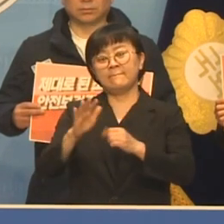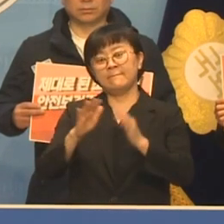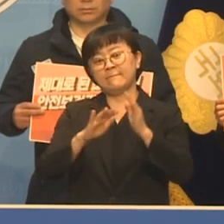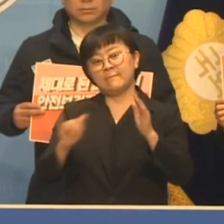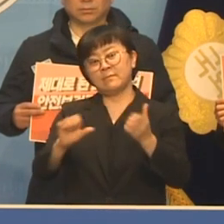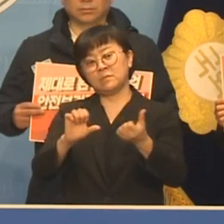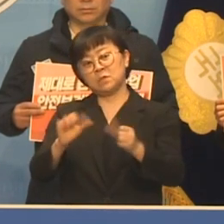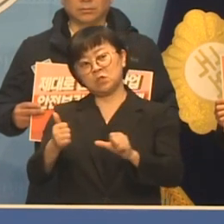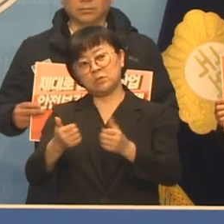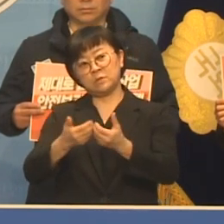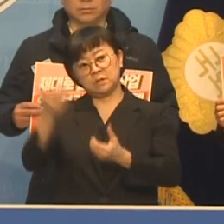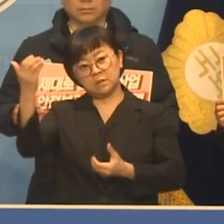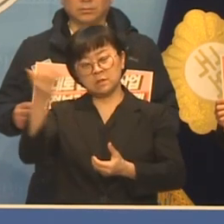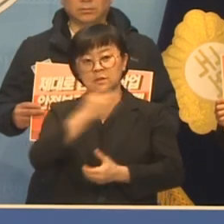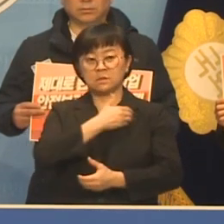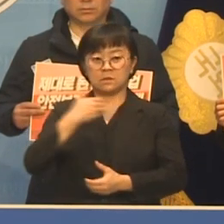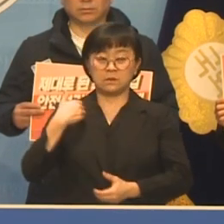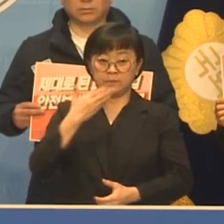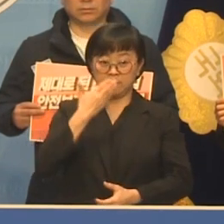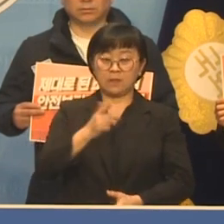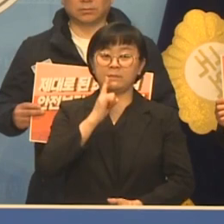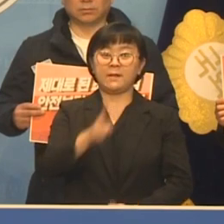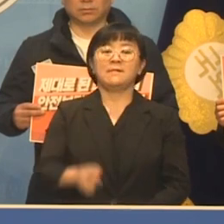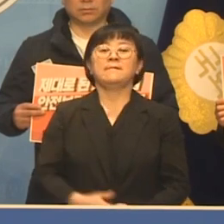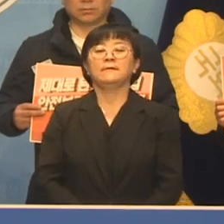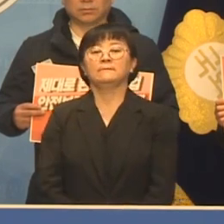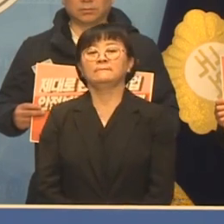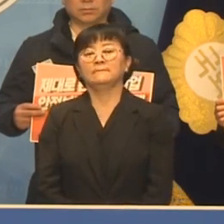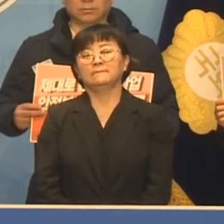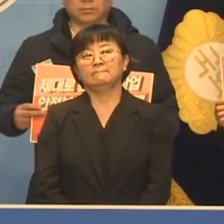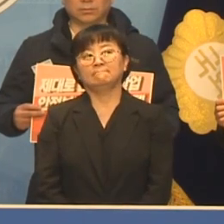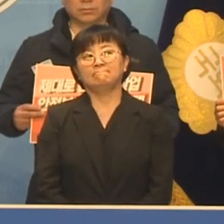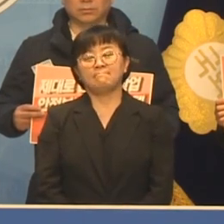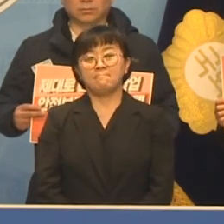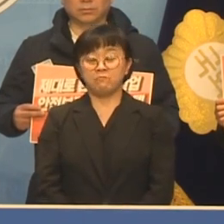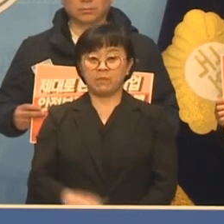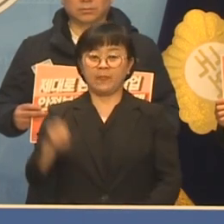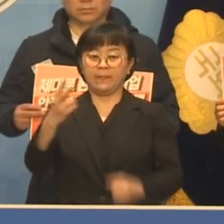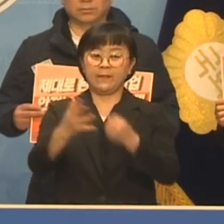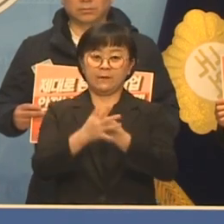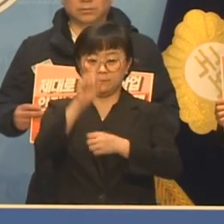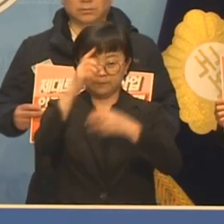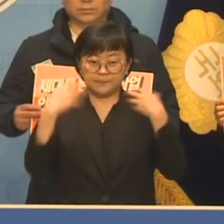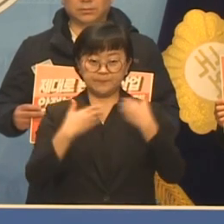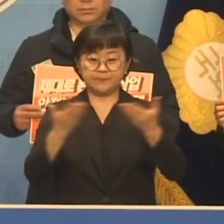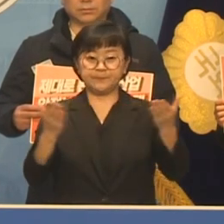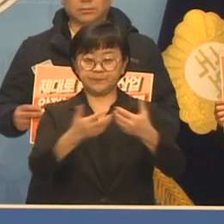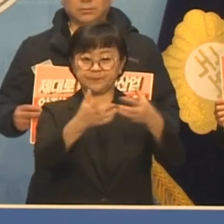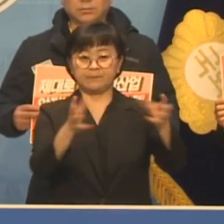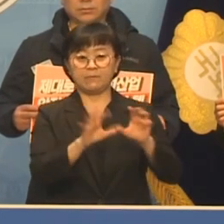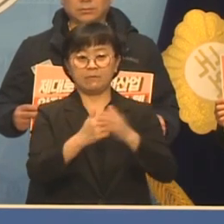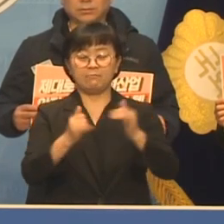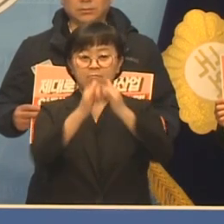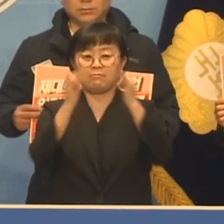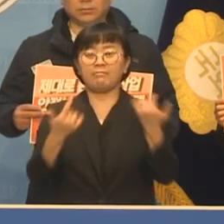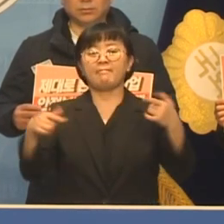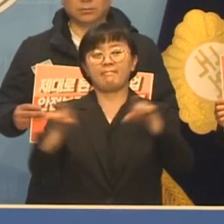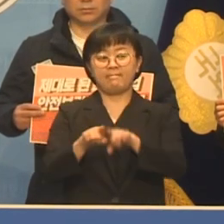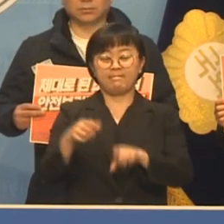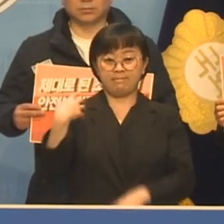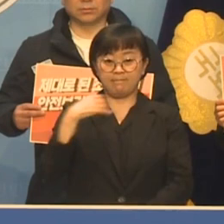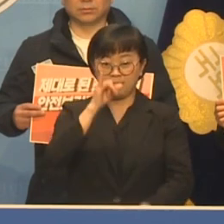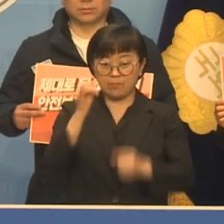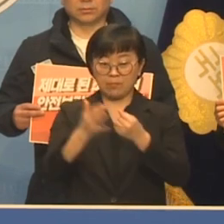앞에 떳떳할 수 있겠다라고 하는 얘기였을 겁니다. 그리고 이것은 정부와 노동당국, 우리 사회가 함께